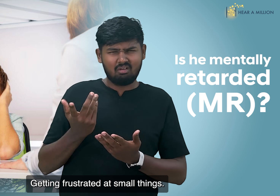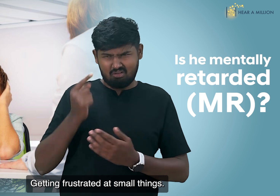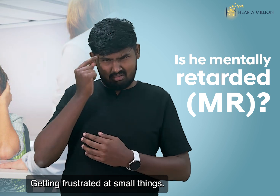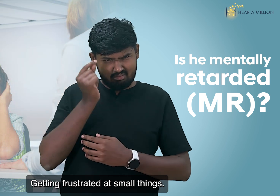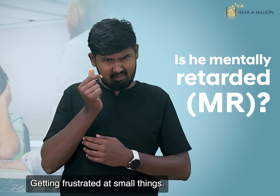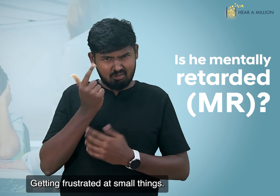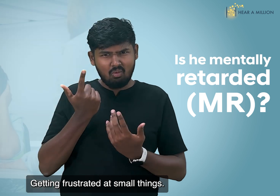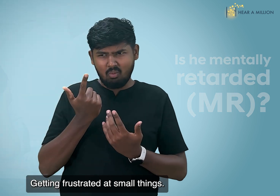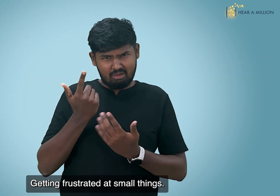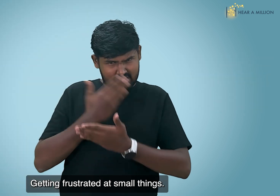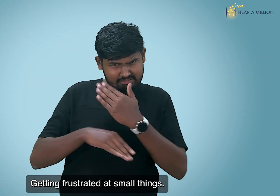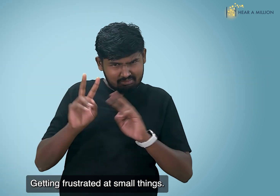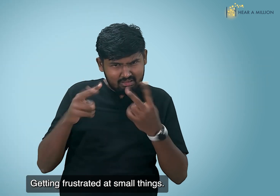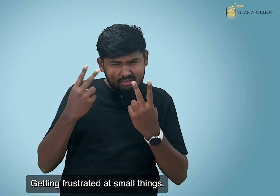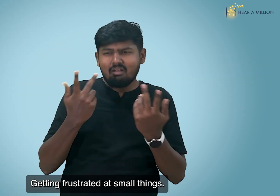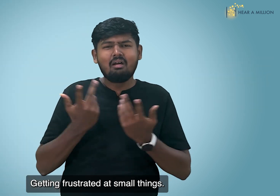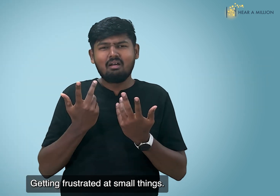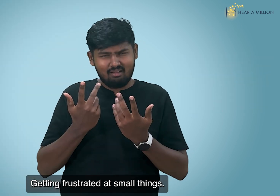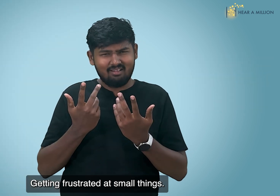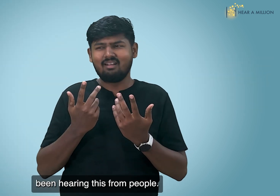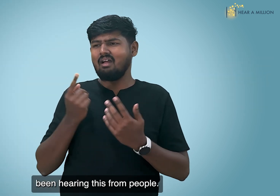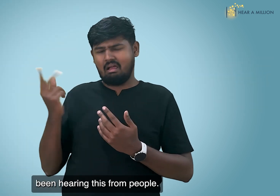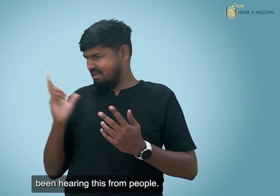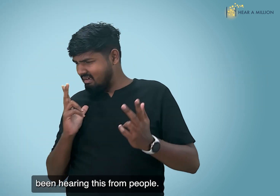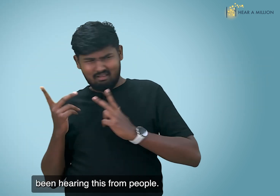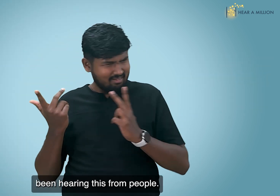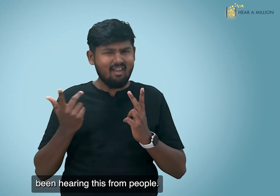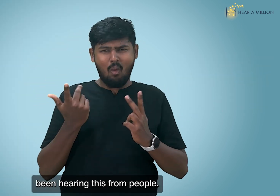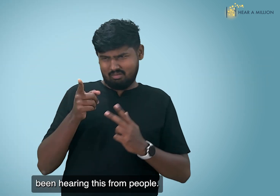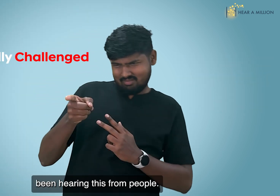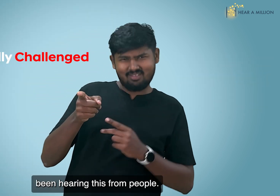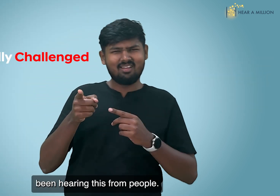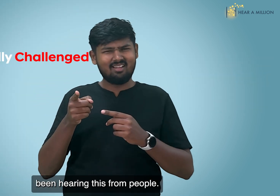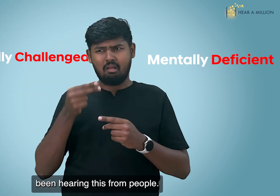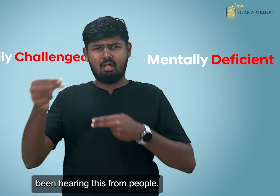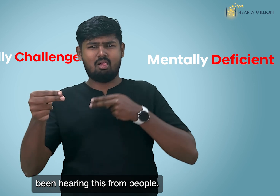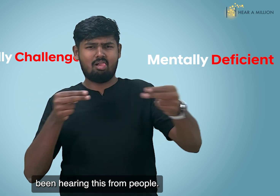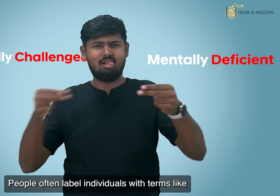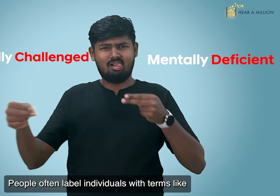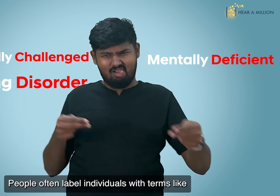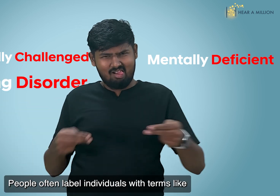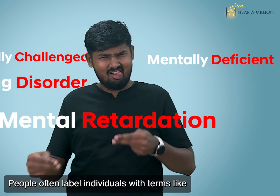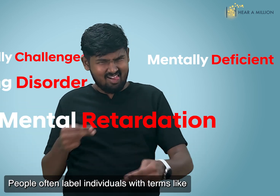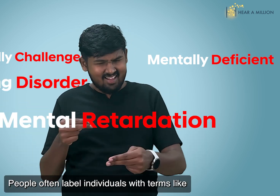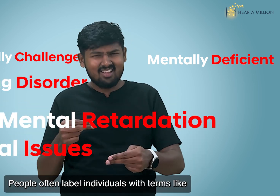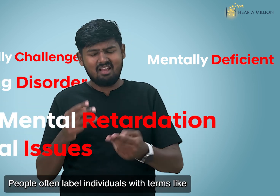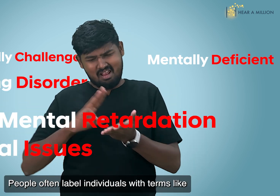होगा। छोटी छोटी बात पर निराश होना। काफी लोगों ने कहानियां मुझे बताई। लोग अक्सर व्यक्तियों